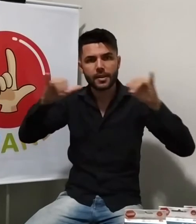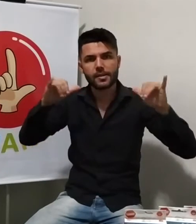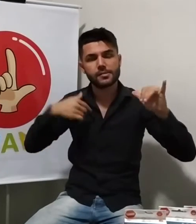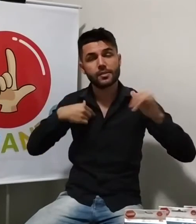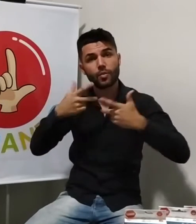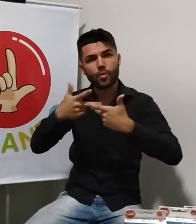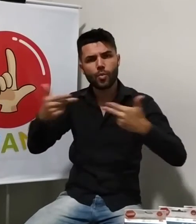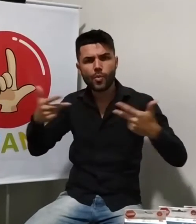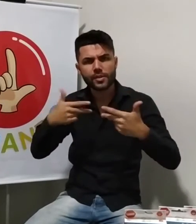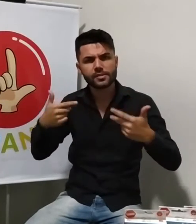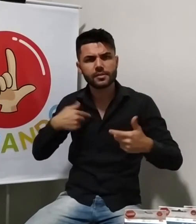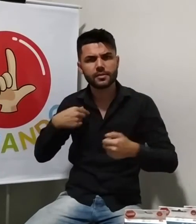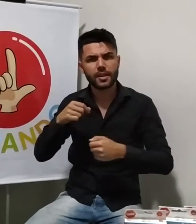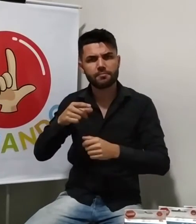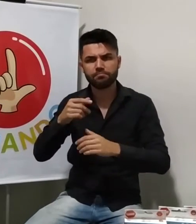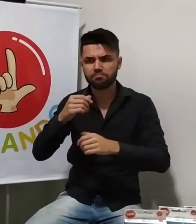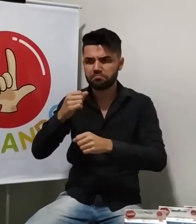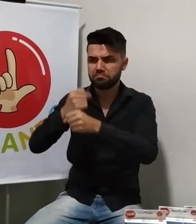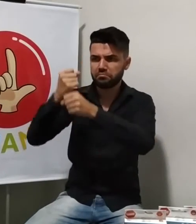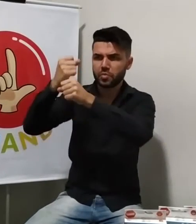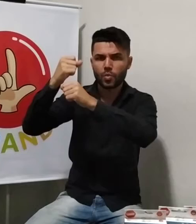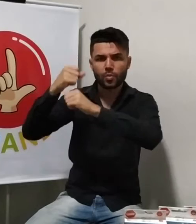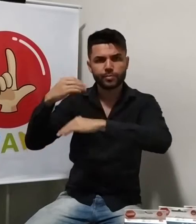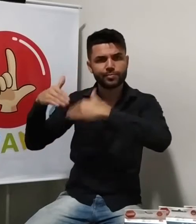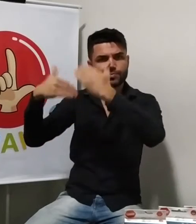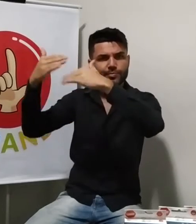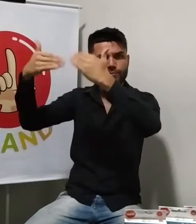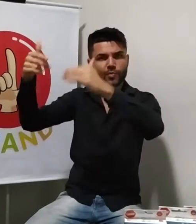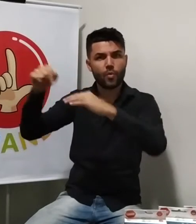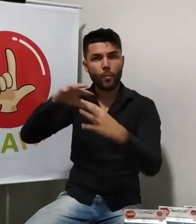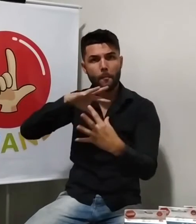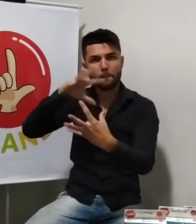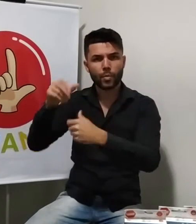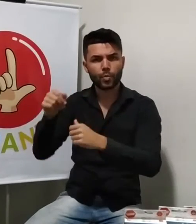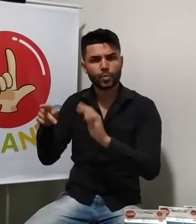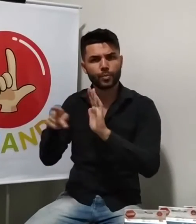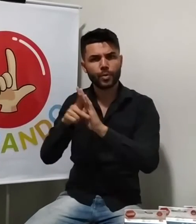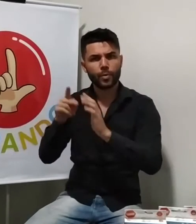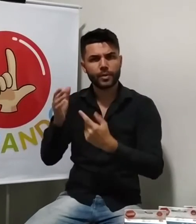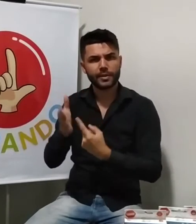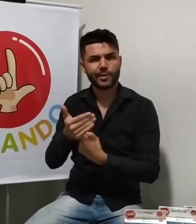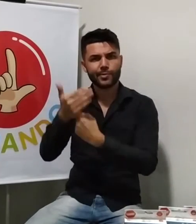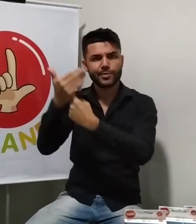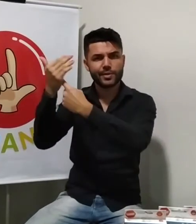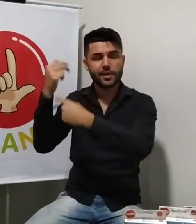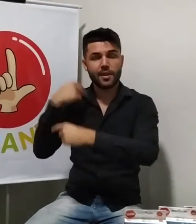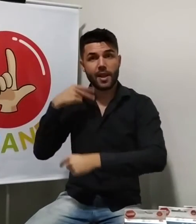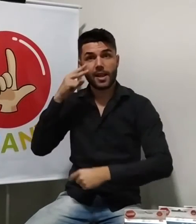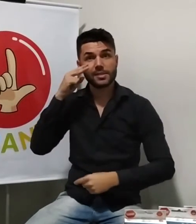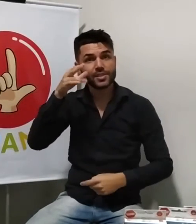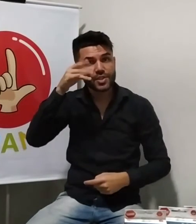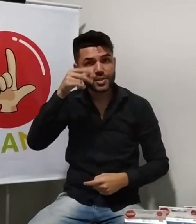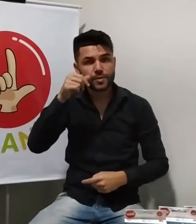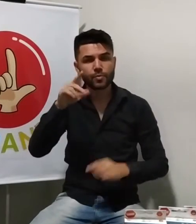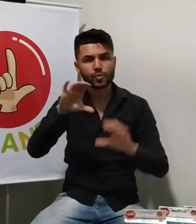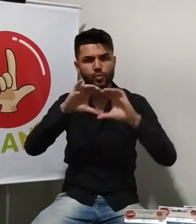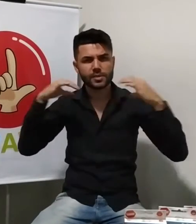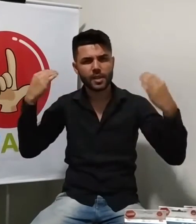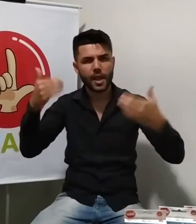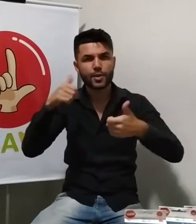beleza. Pena que naquele jogo o Orlando City perdeu, né? Pois é, né, meu amigo? Tá com você é frio, cara? É, eu acho que sim, porque não perdi, eu acho que há 7 jogos, viu? Ah,